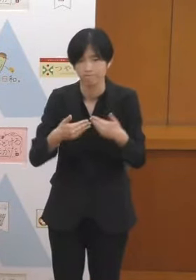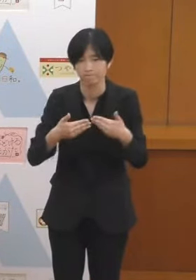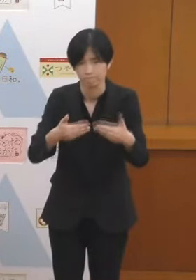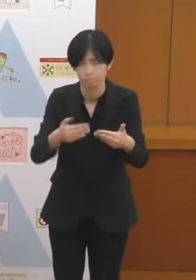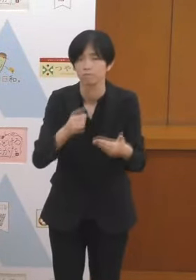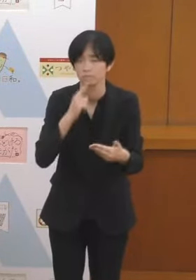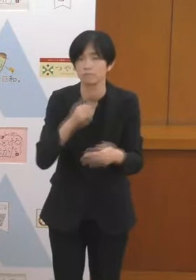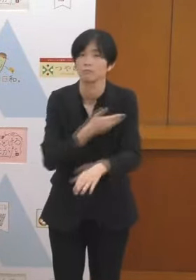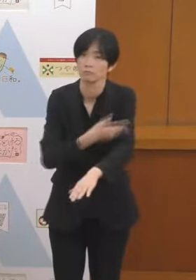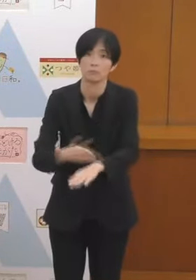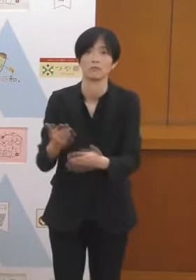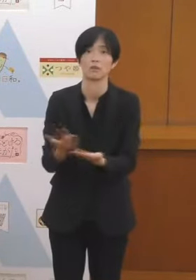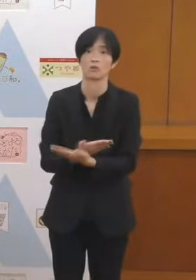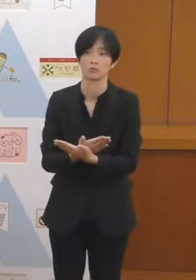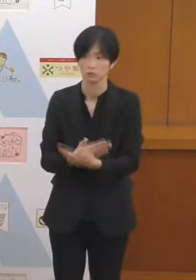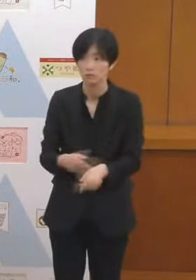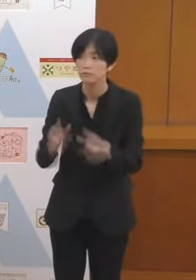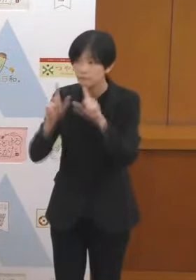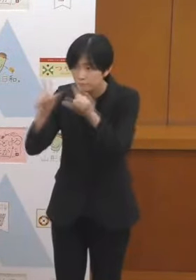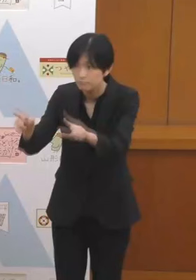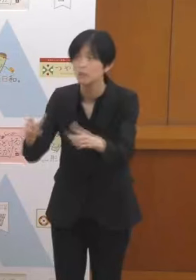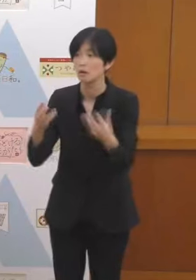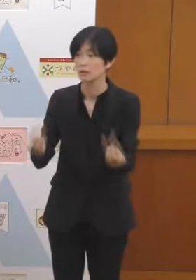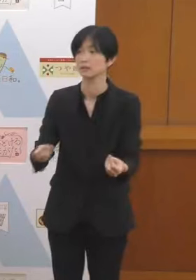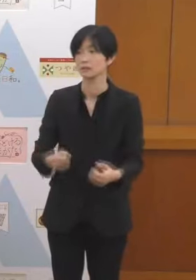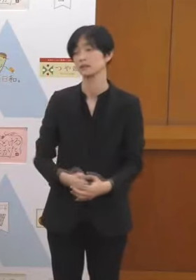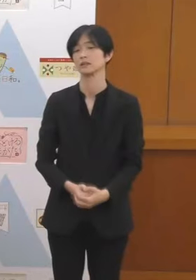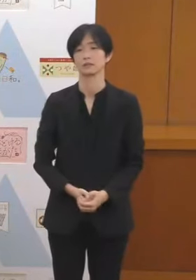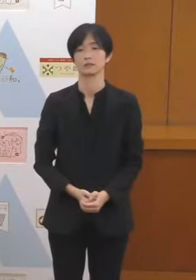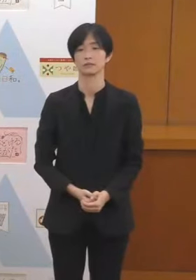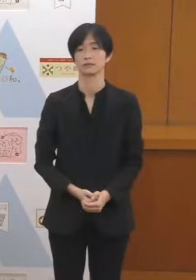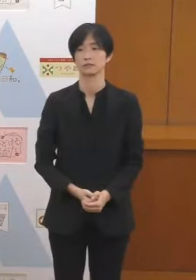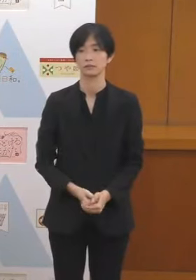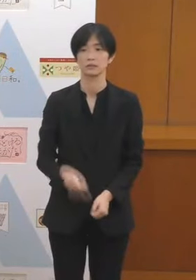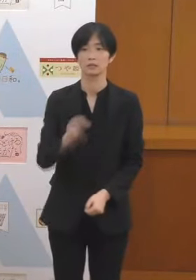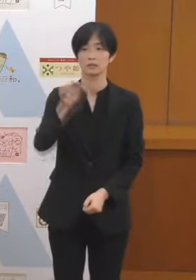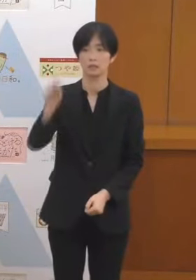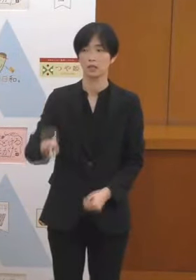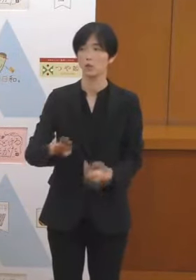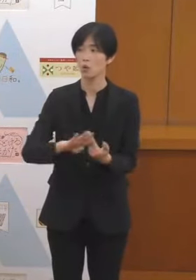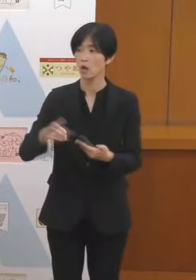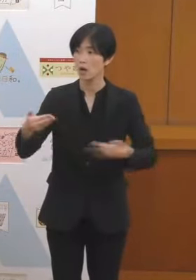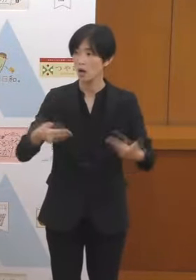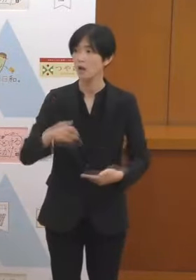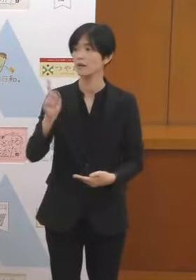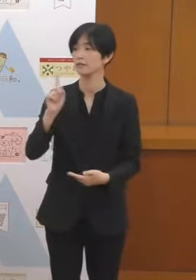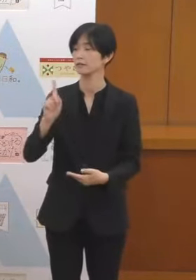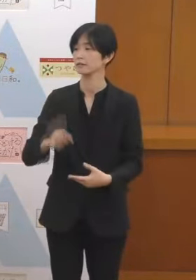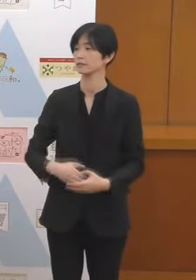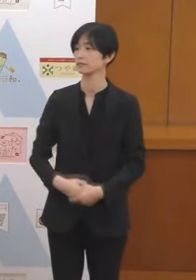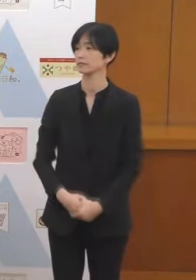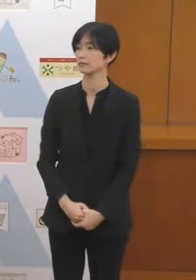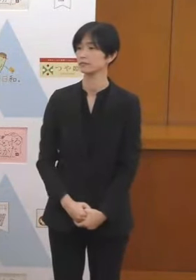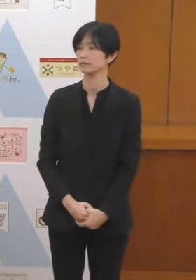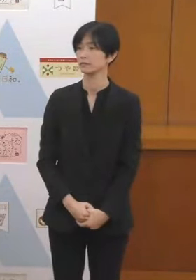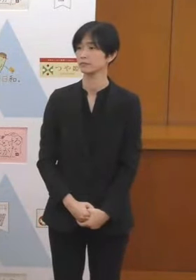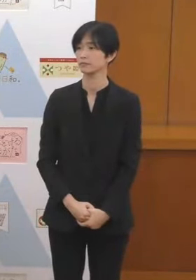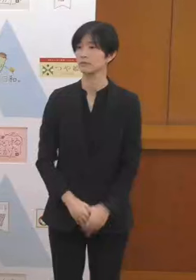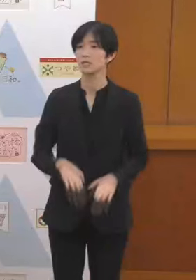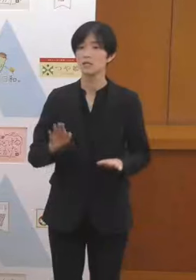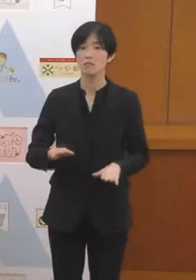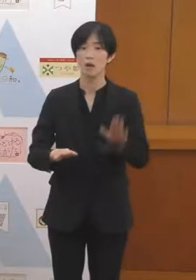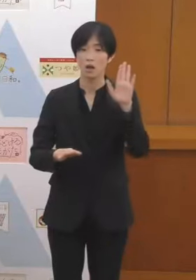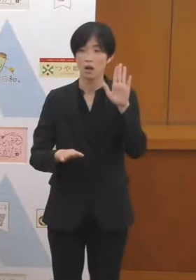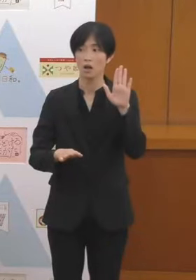いうことになると思いますはい他にご質問のある方はいらっしゃいますかそれでは今手をげ